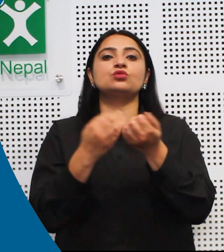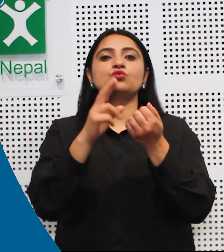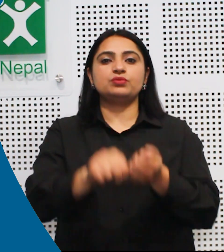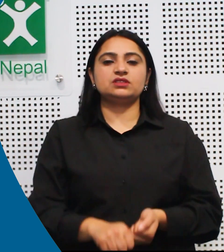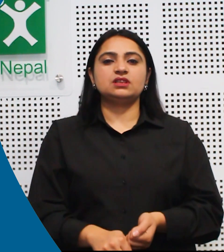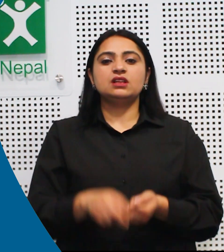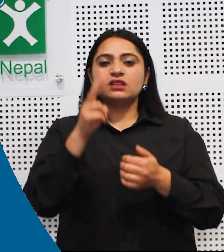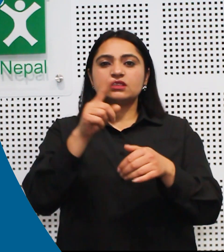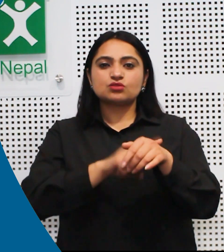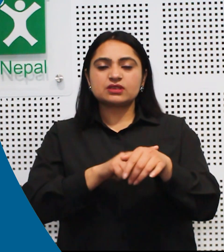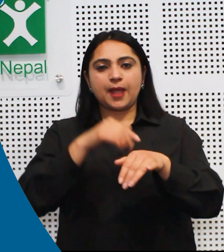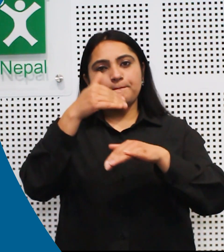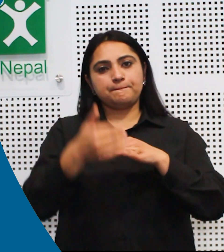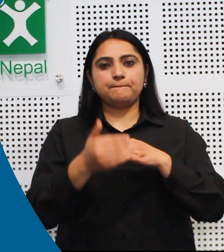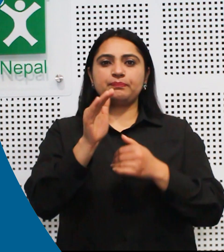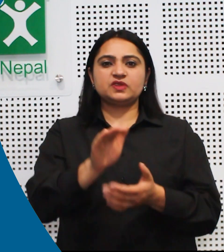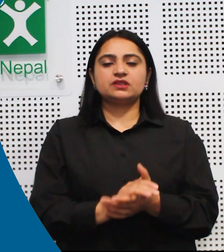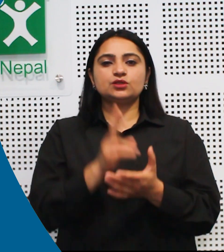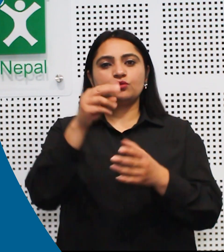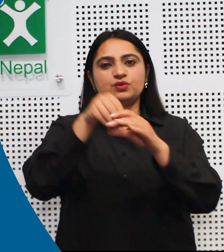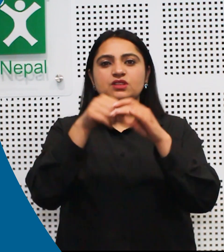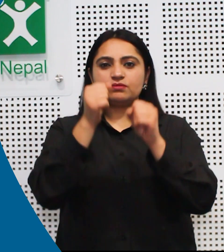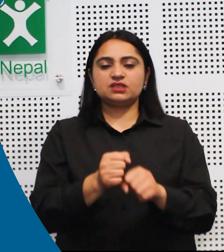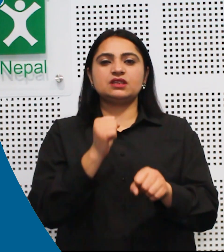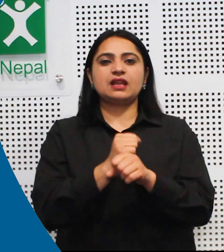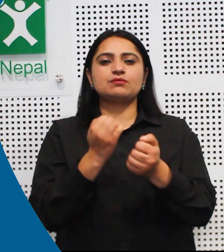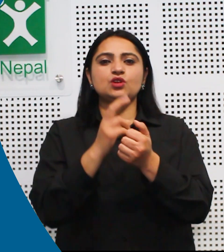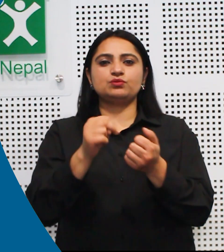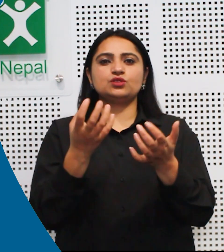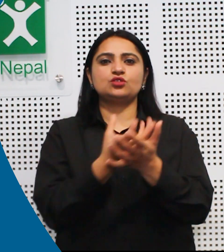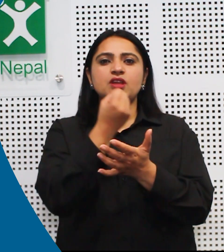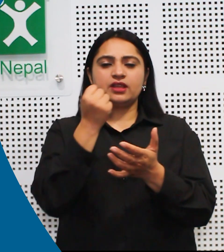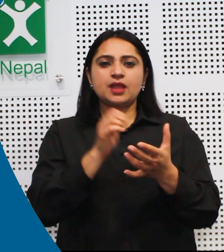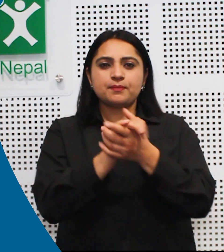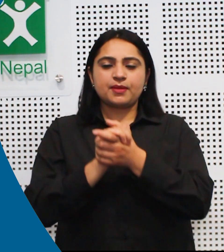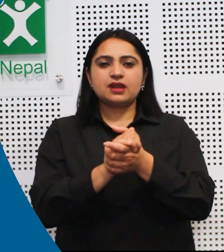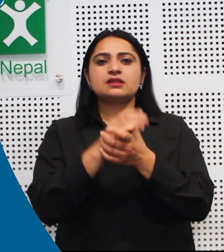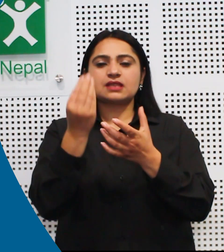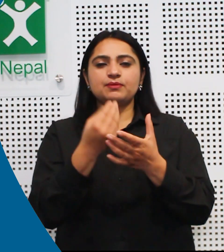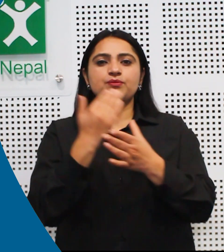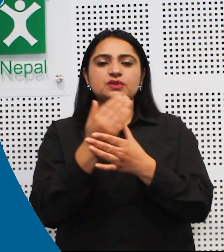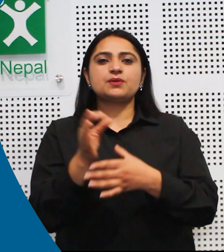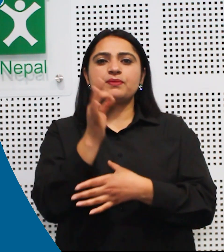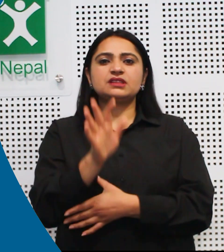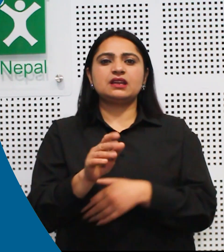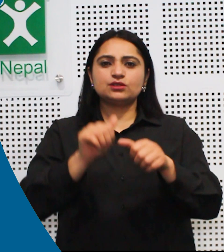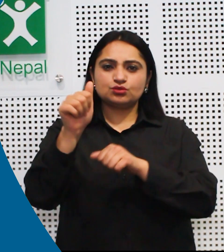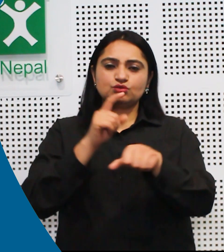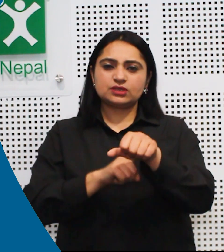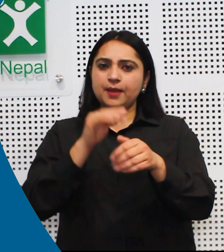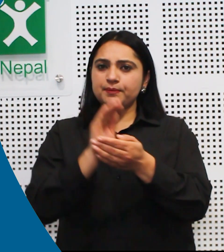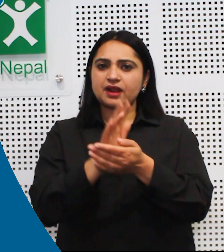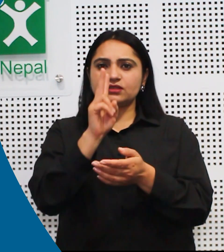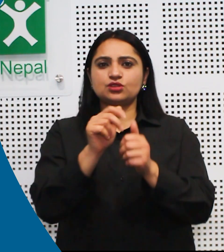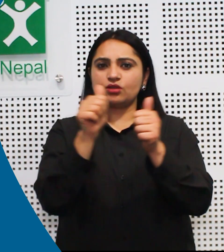र त्यसको समय सीमाहरू छ। त्यो समय सीमाभित्र रहेर काम गर्नुपर्ने हुन्छ। सङ्घीय मामिला तथा सामान्य प्रशासन मन्त्रालयले त्यो जुन समय छुट्याइएको